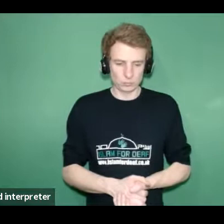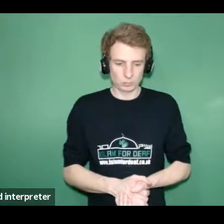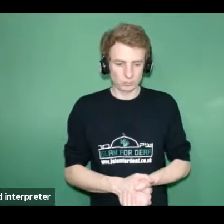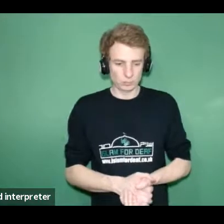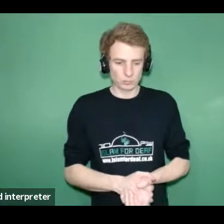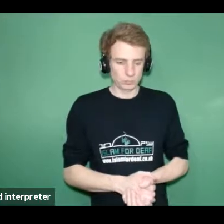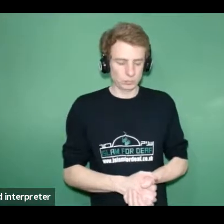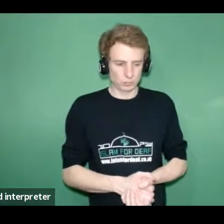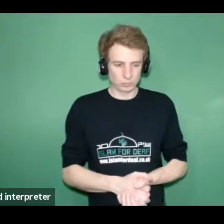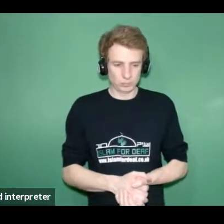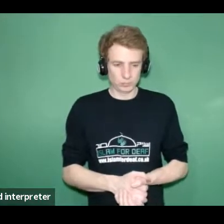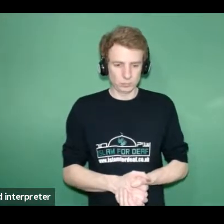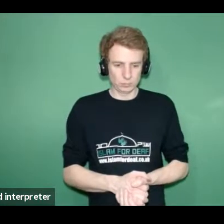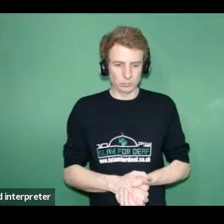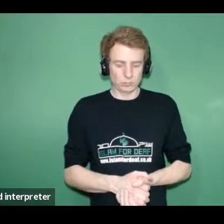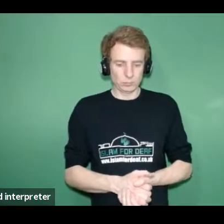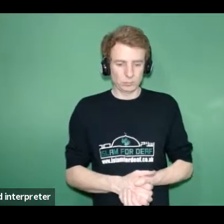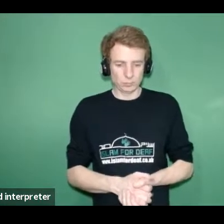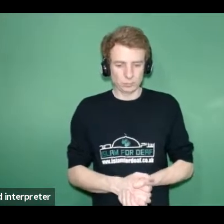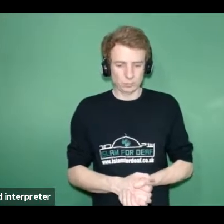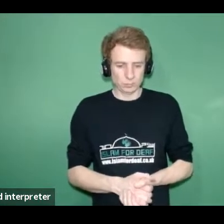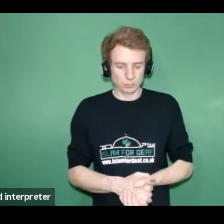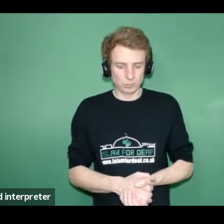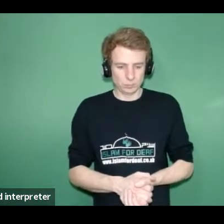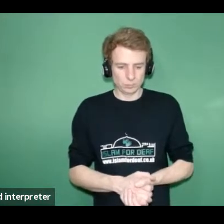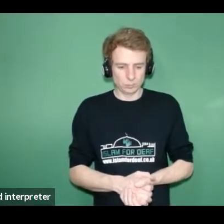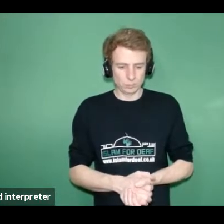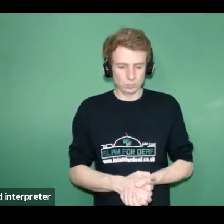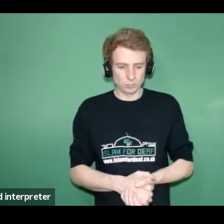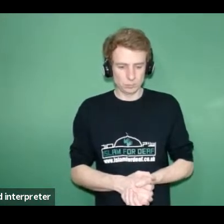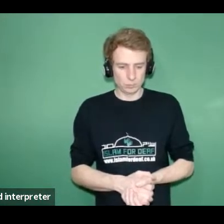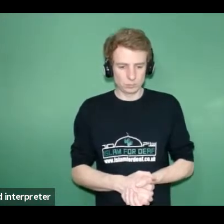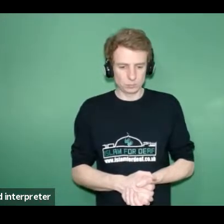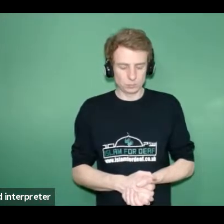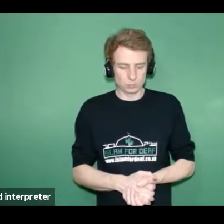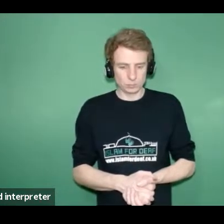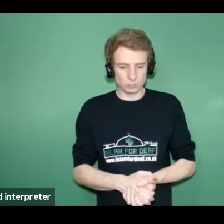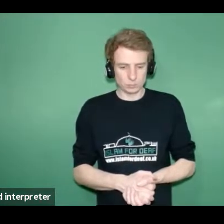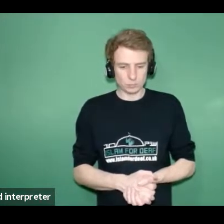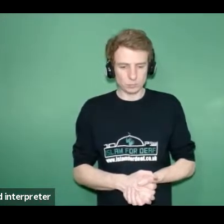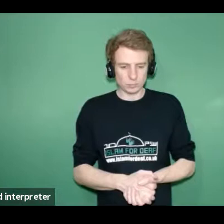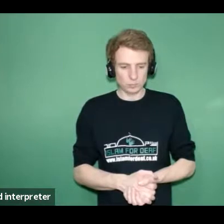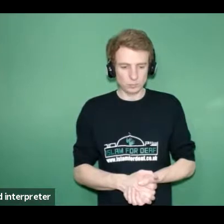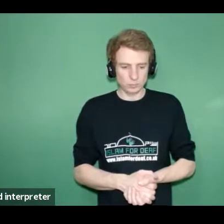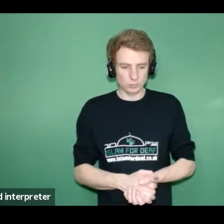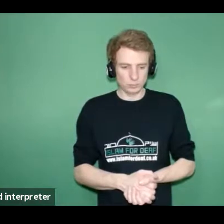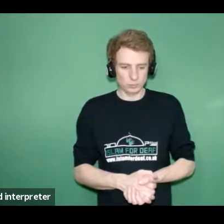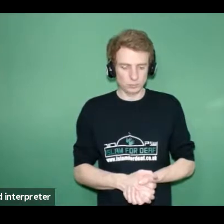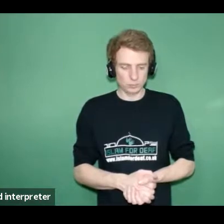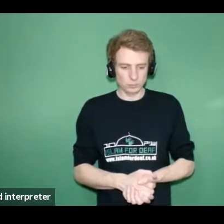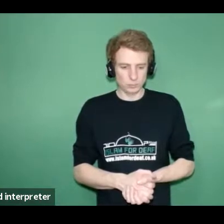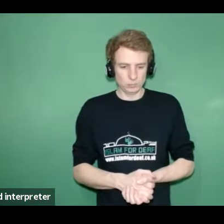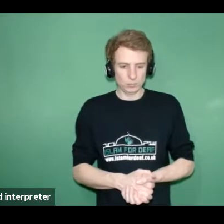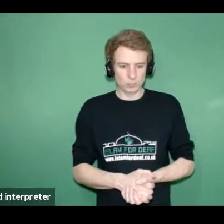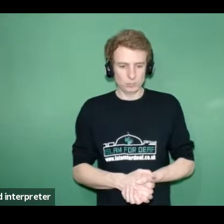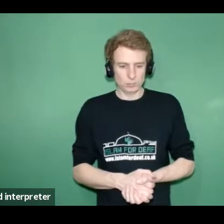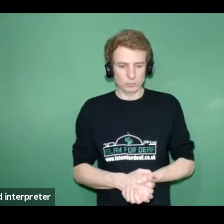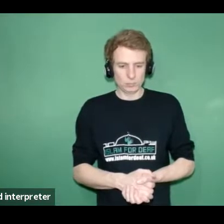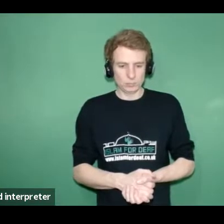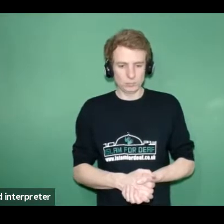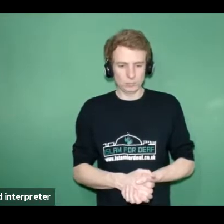غير ذلك. هكذا كان النبي صلى الله عليه وسلم، ولذلك تسهل العبادة على من كان هذا حاله. وأما من